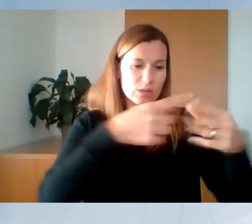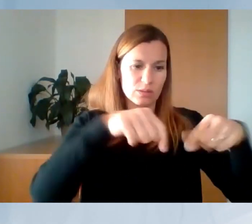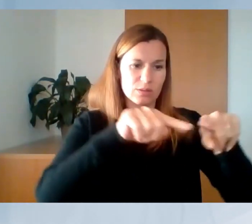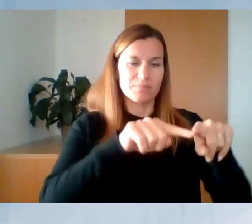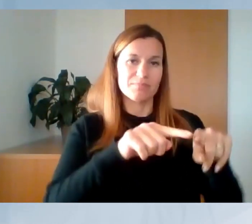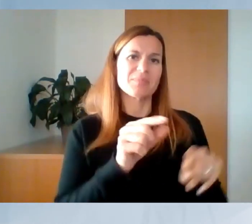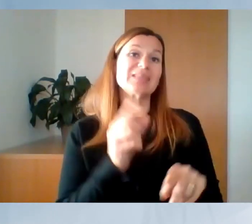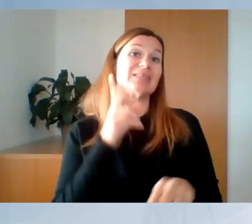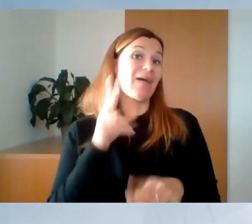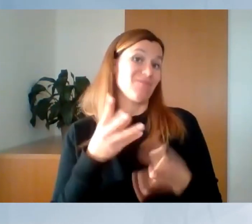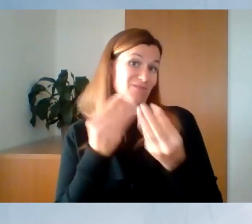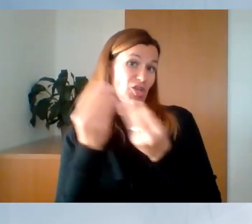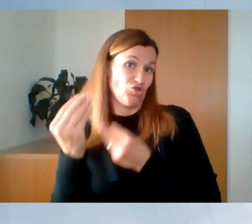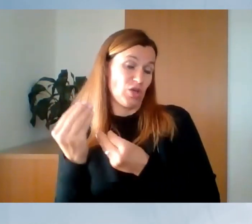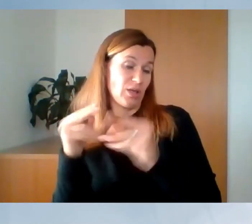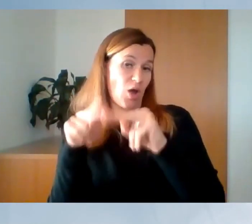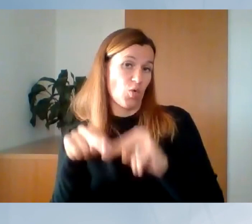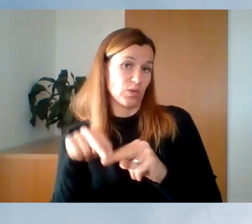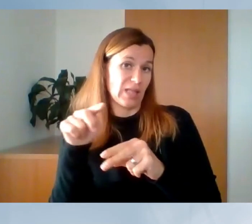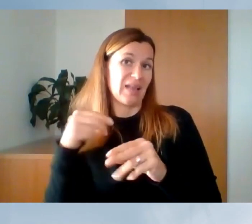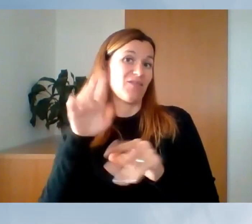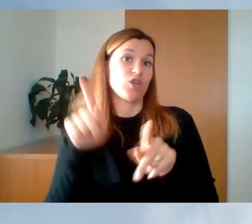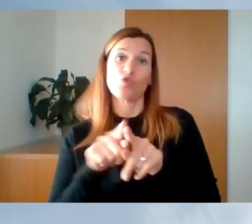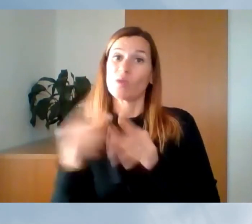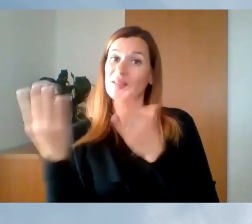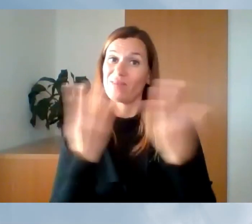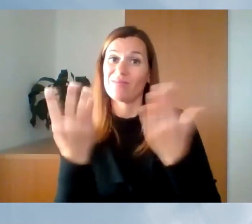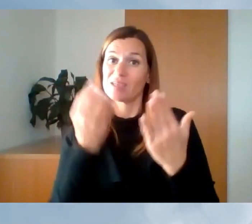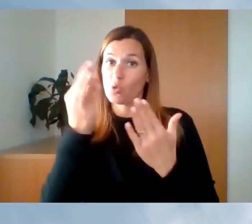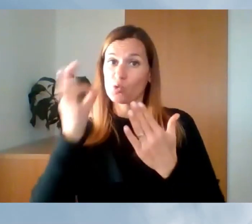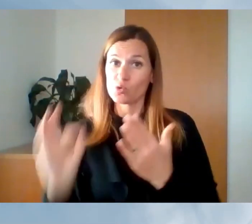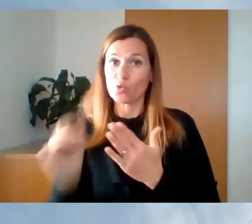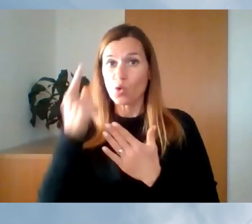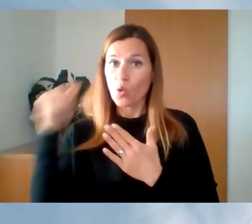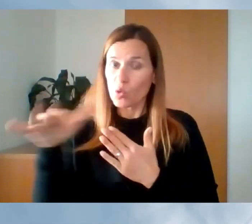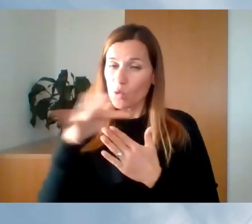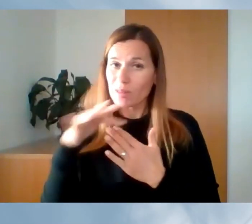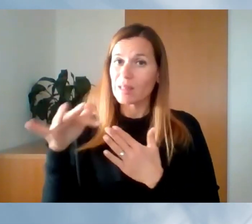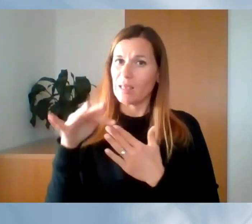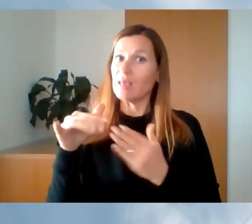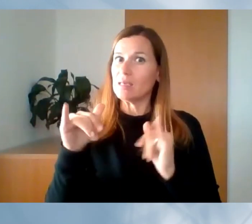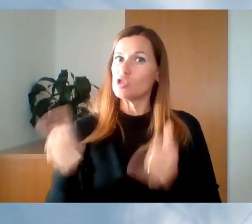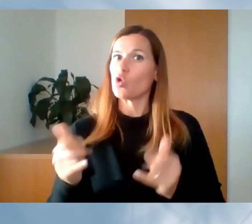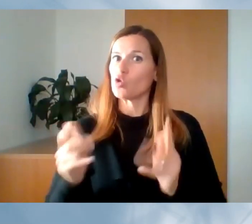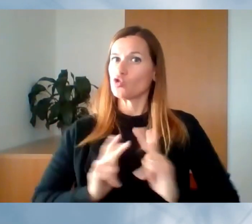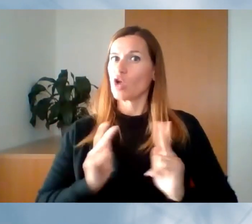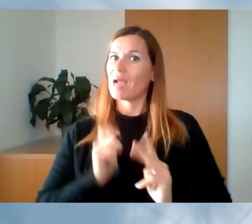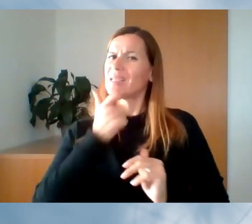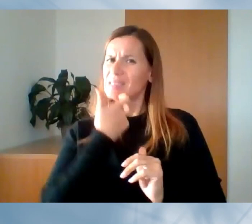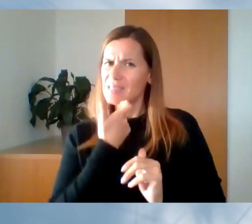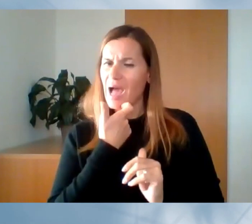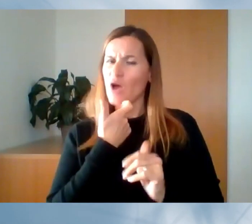zelo nekaj malega, za veliko večino, več kot 99% ljudi, pa ki so